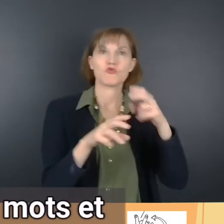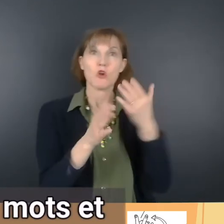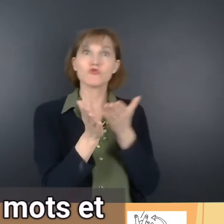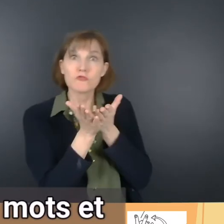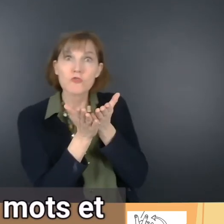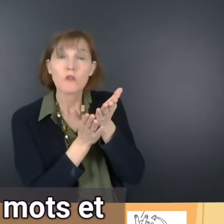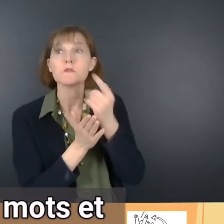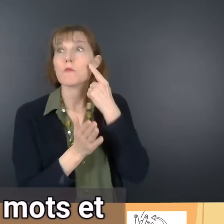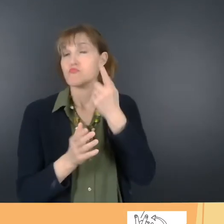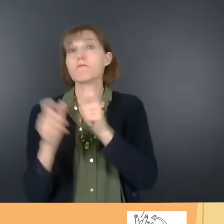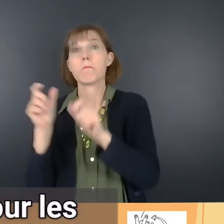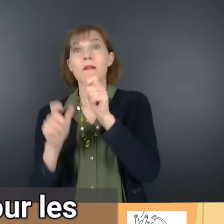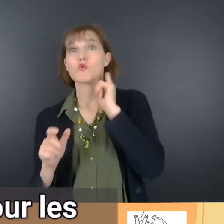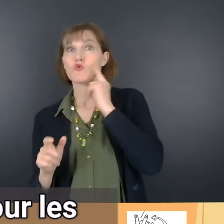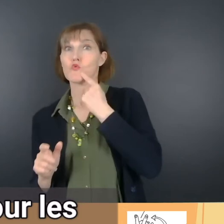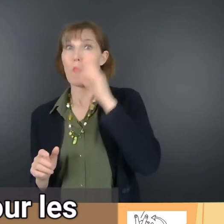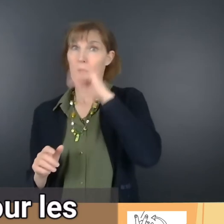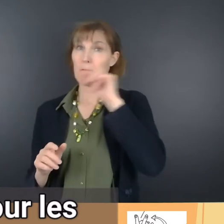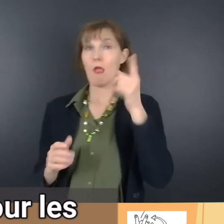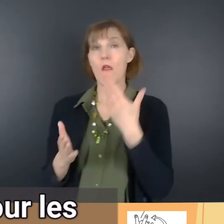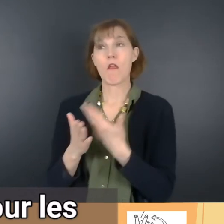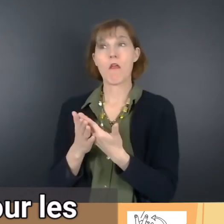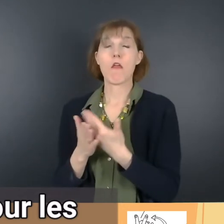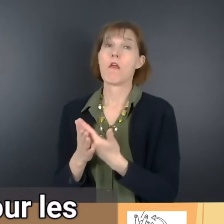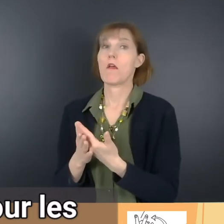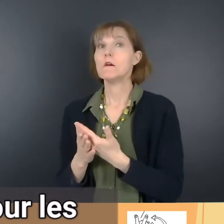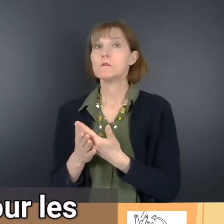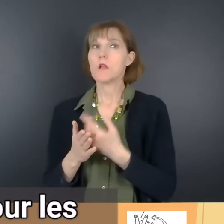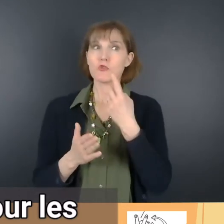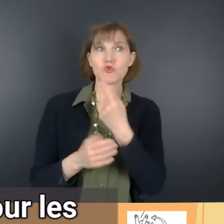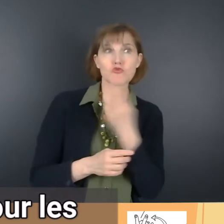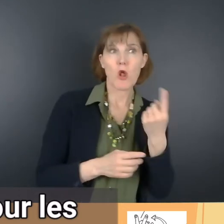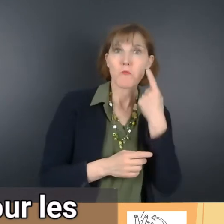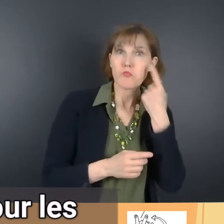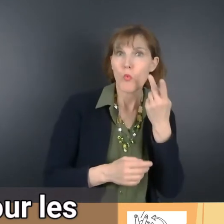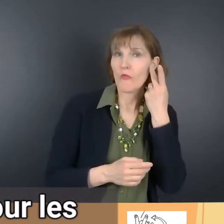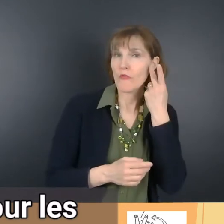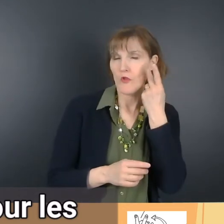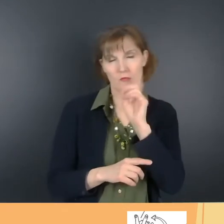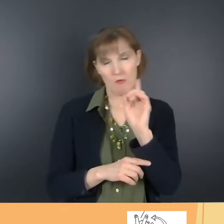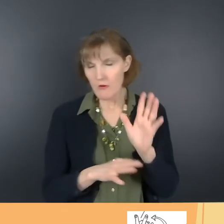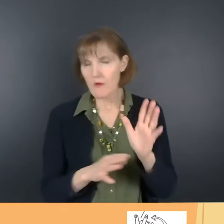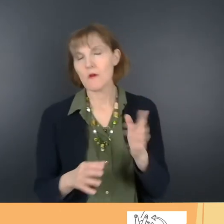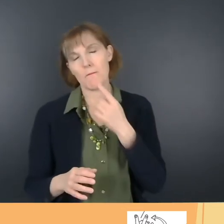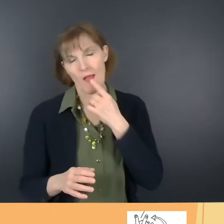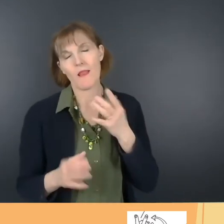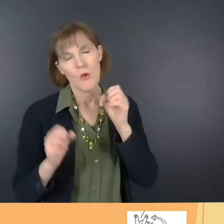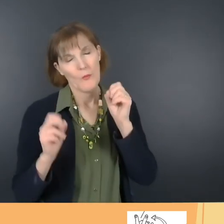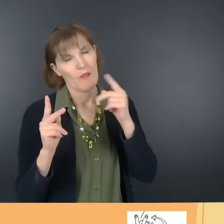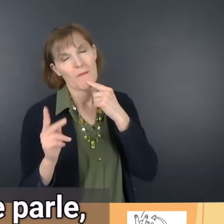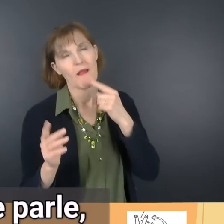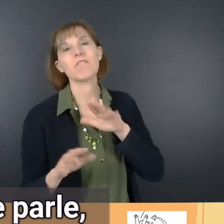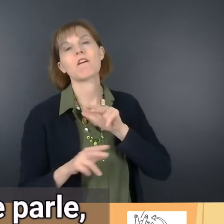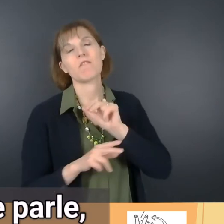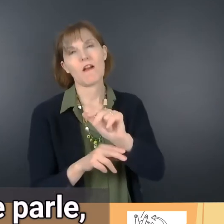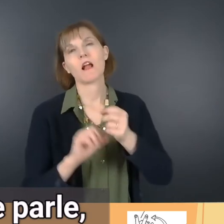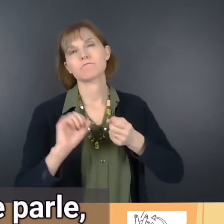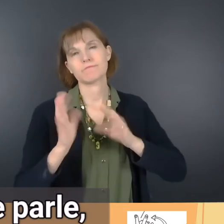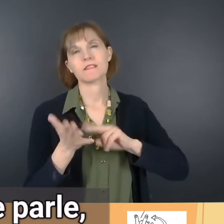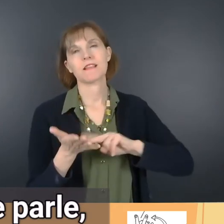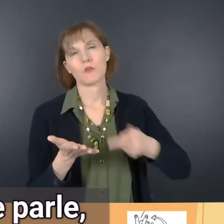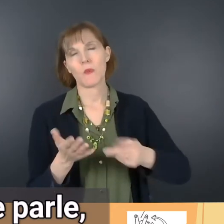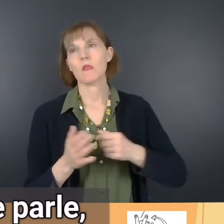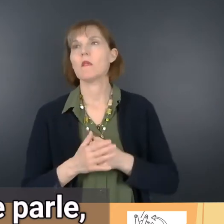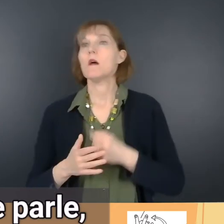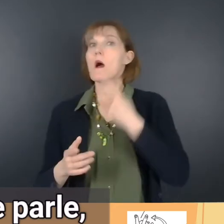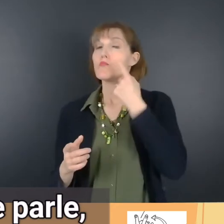mots et cherchez leur signification. Parce que pour les personnes sourdes, n'oublions pas que... Ce n pas que pour les entendants. Voilà. Je sais que